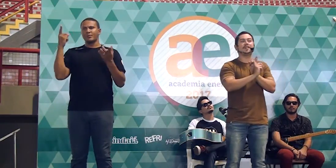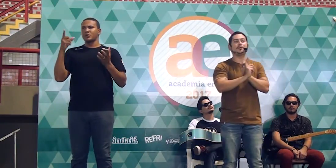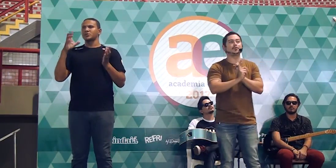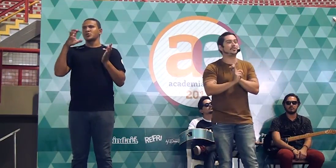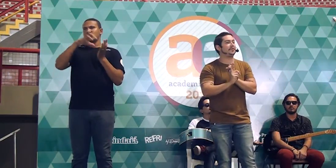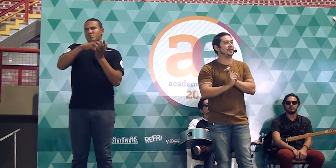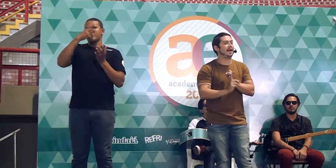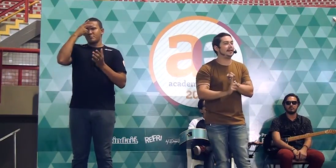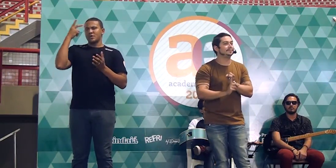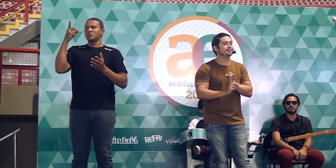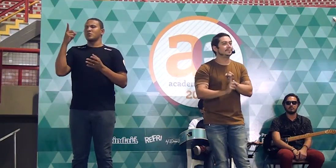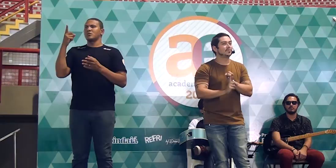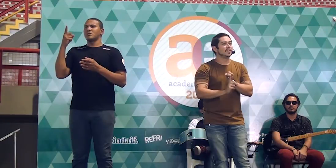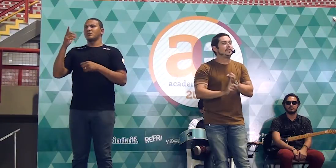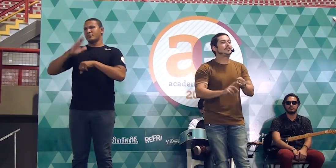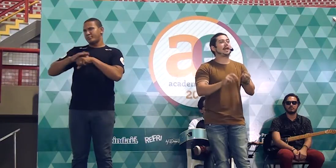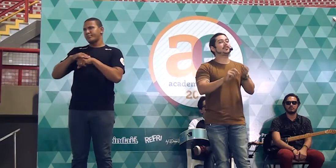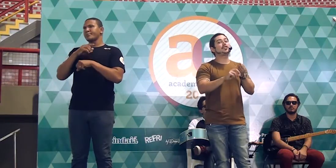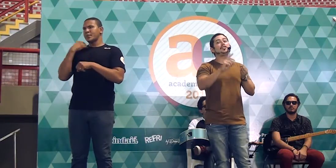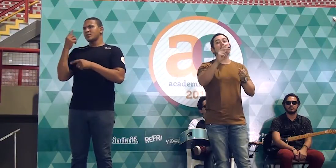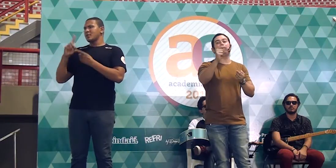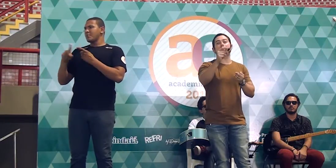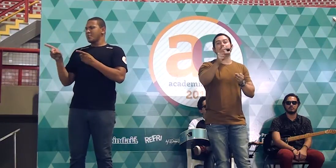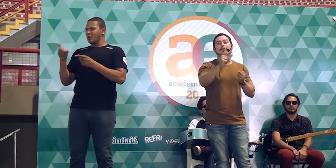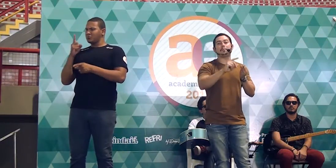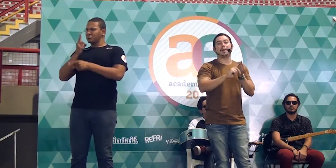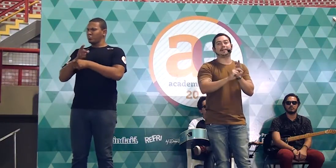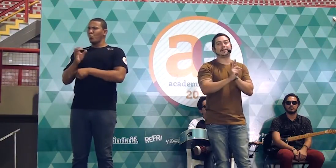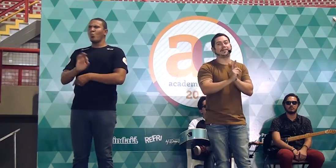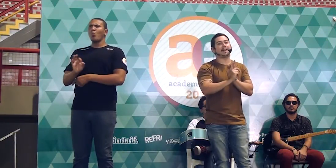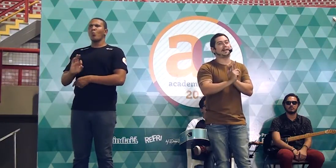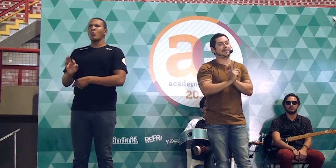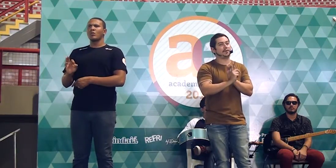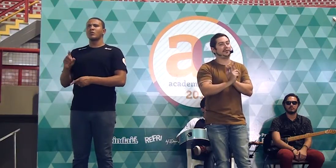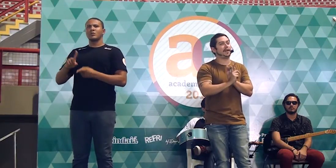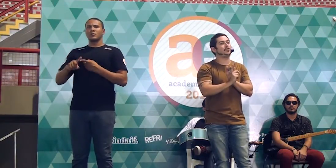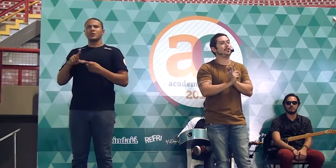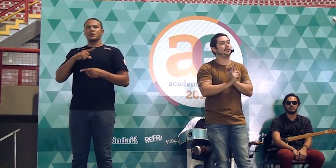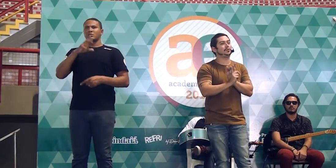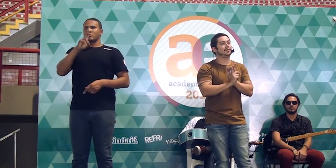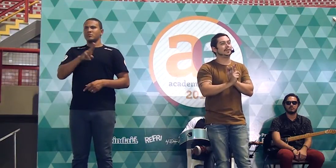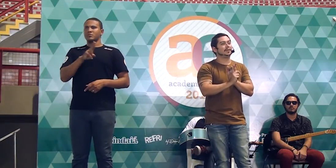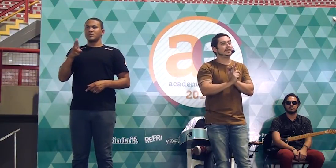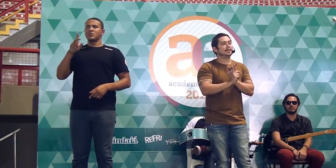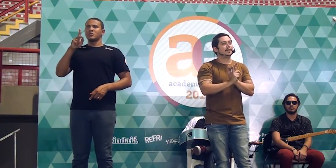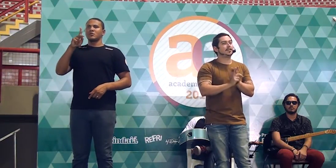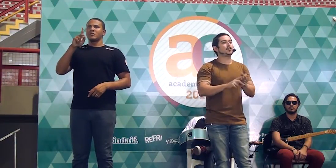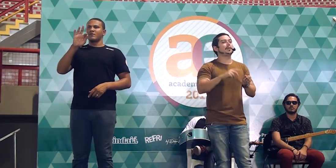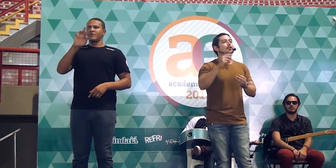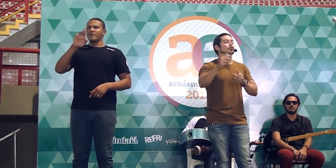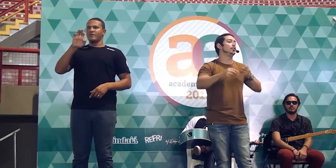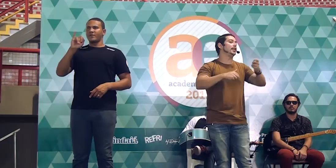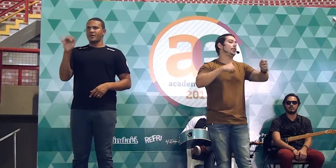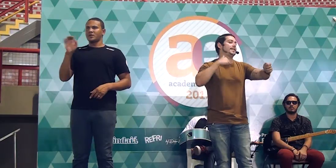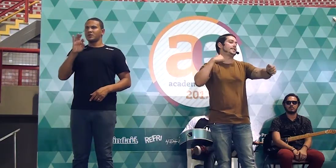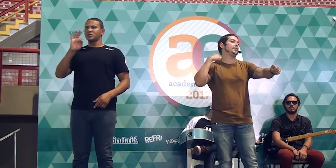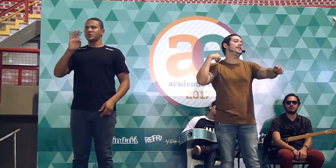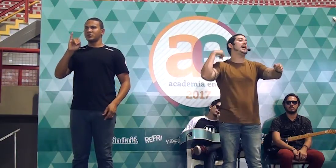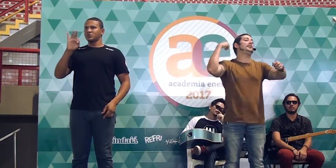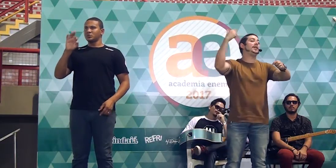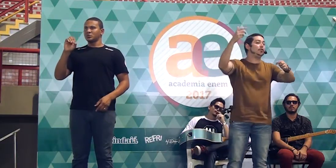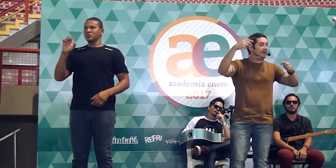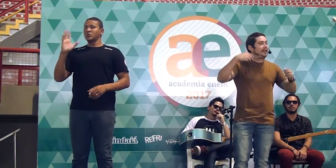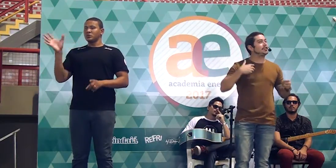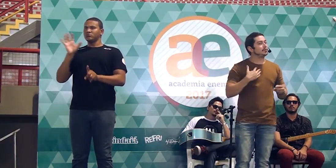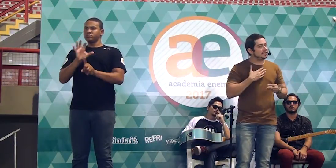não conseguiram justificar. Já tinha o problema do padre cearense, o Frei Tito, que sob tortura enlouqueceu